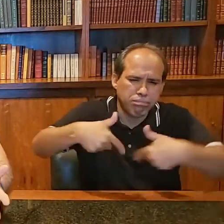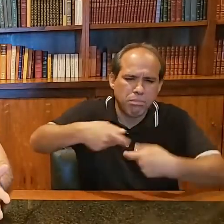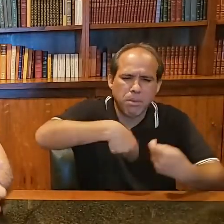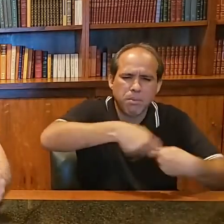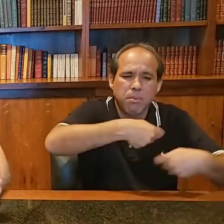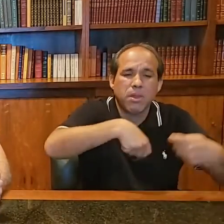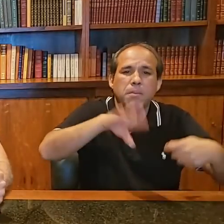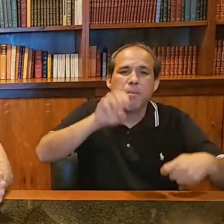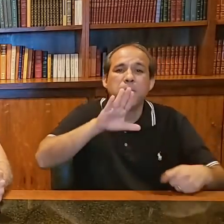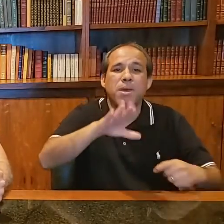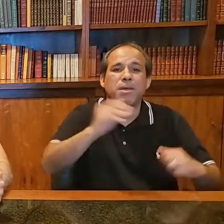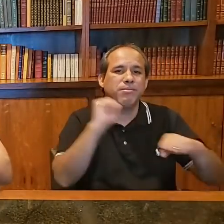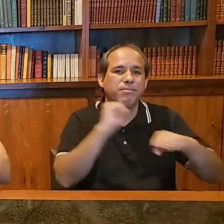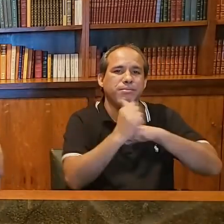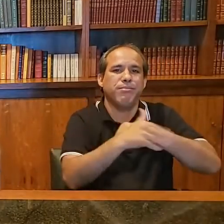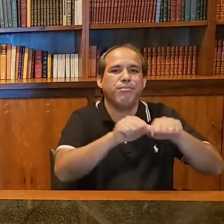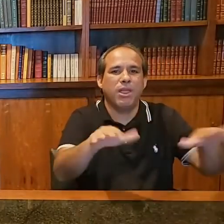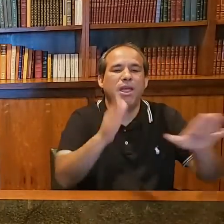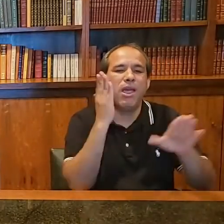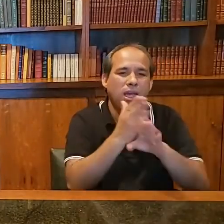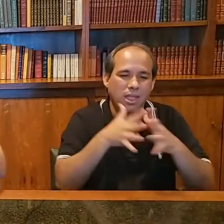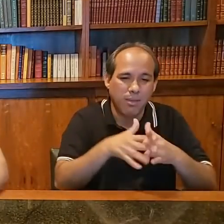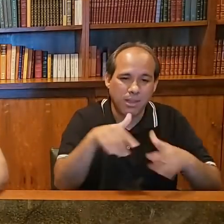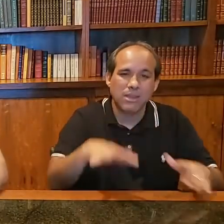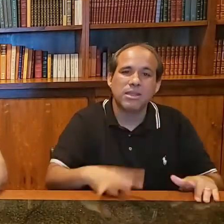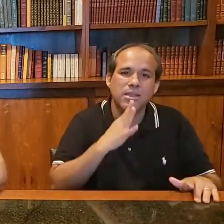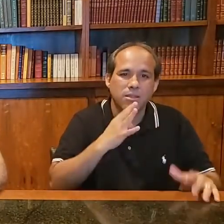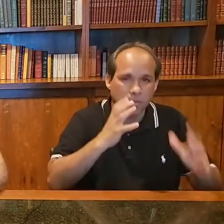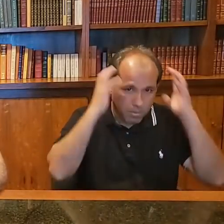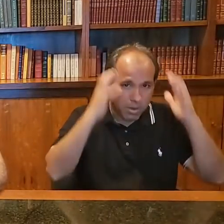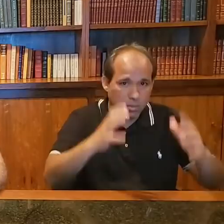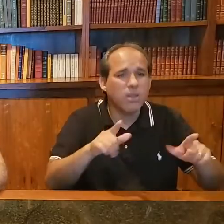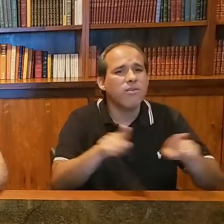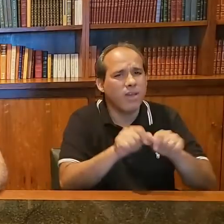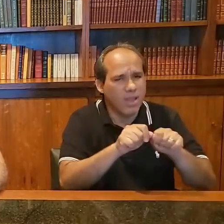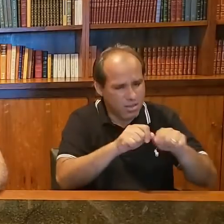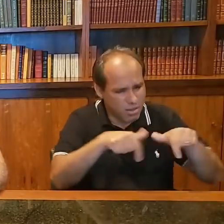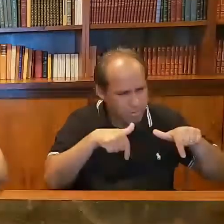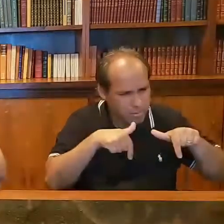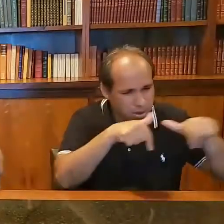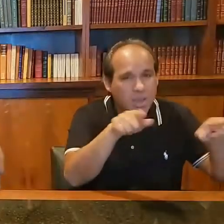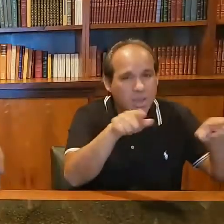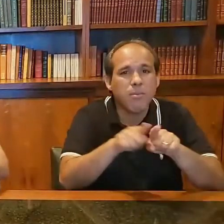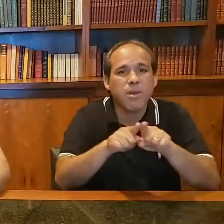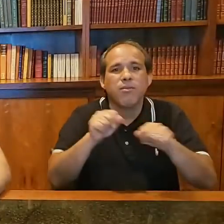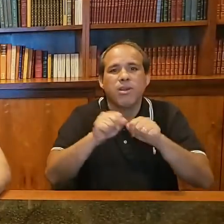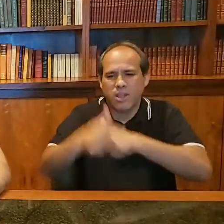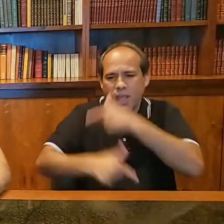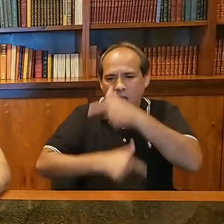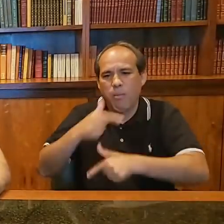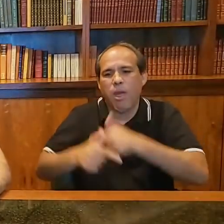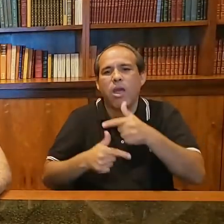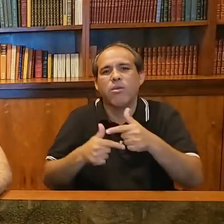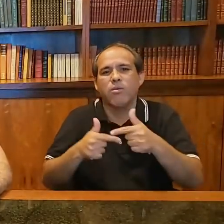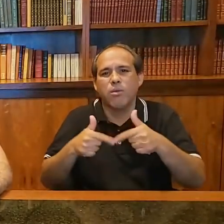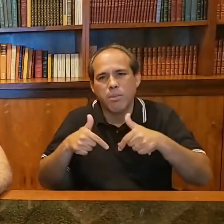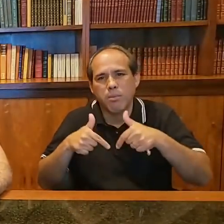Pontes trabalha nisso também. Assim como o Marcos Pontes, acredite, né, trabalha na vacina brasileira. Sim. Nós fizemos, assinei